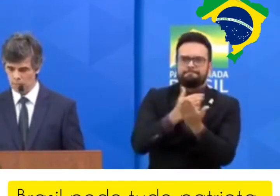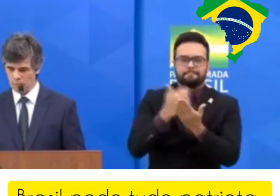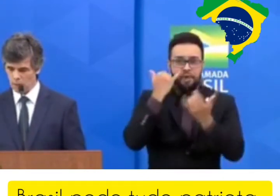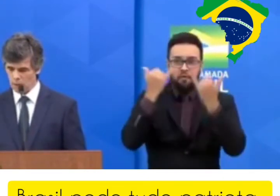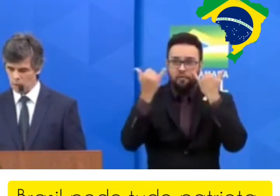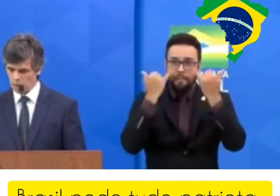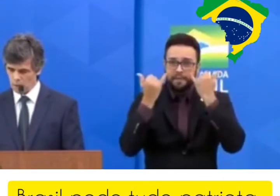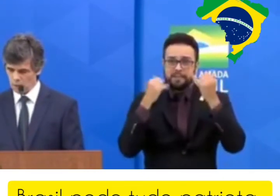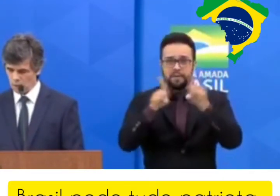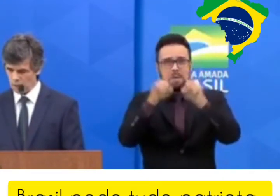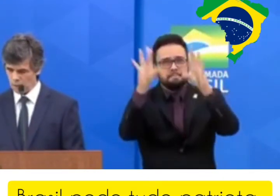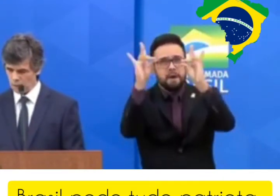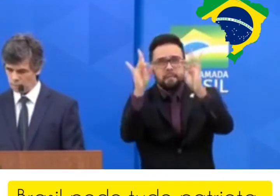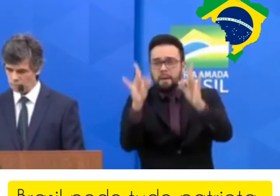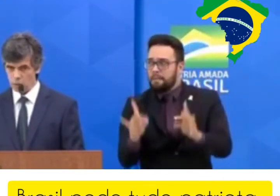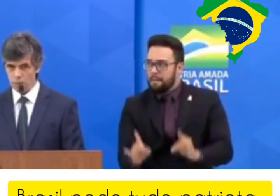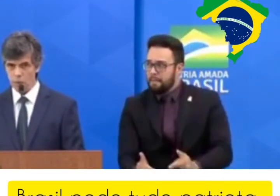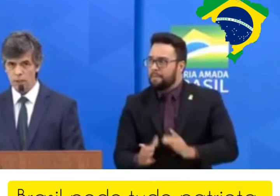né?